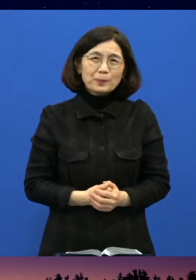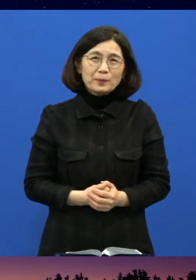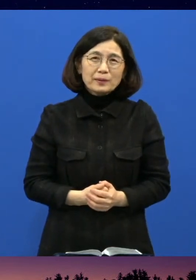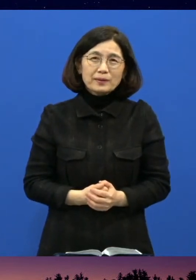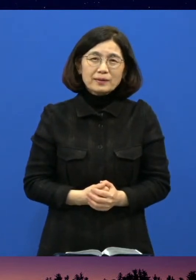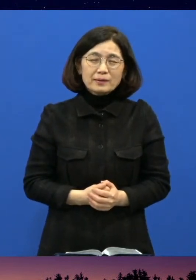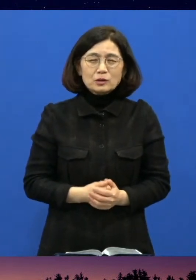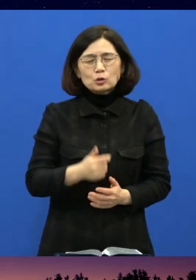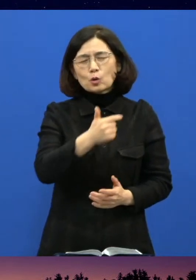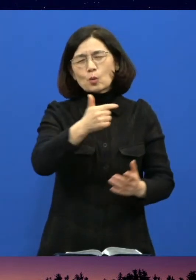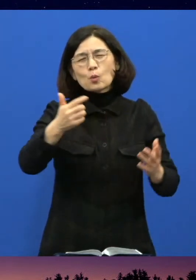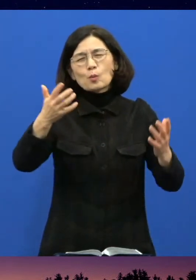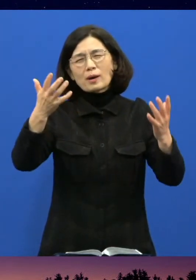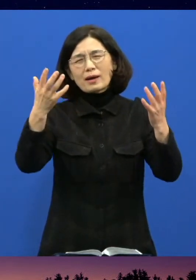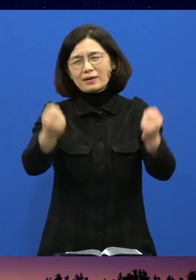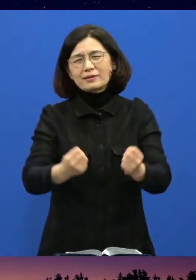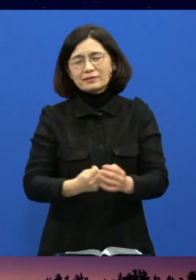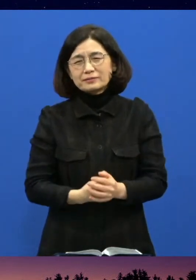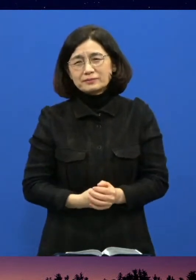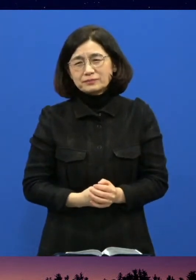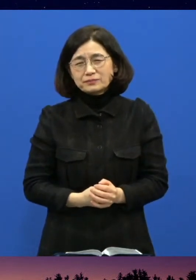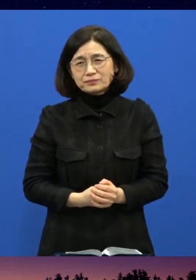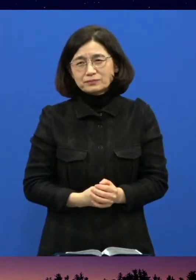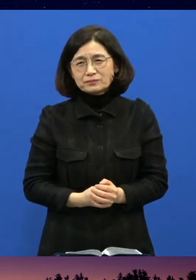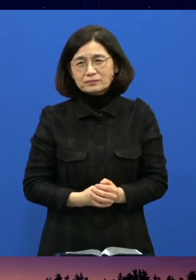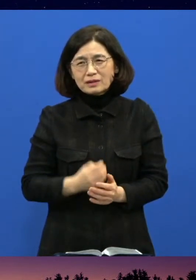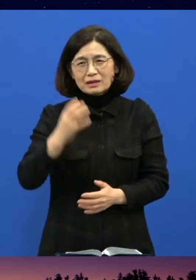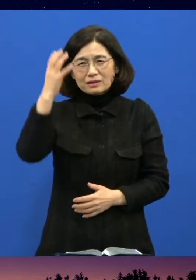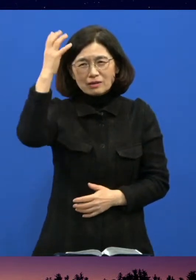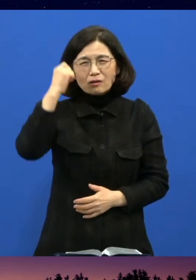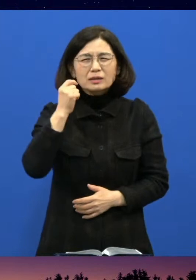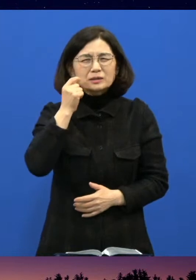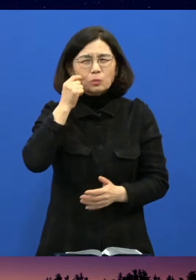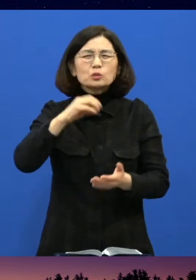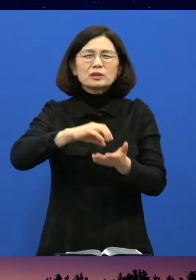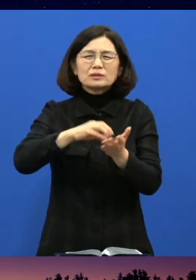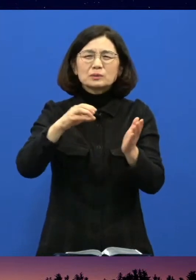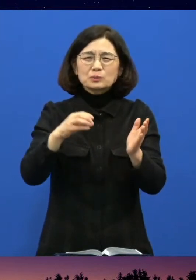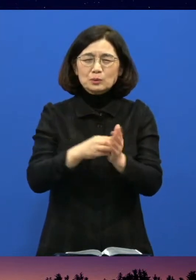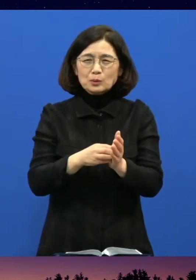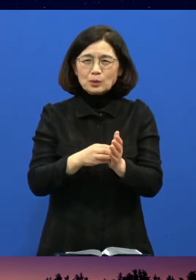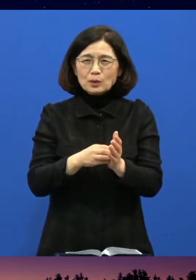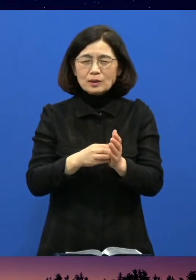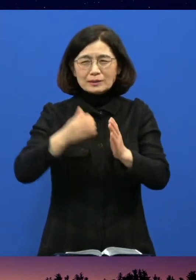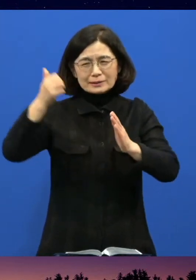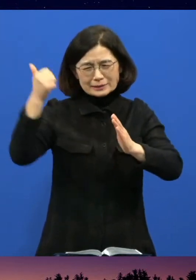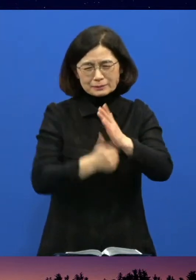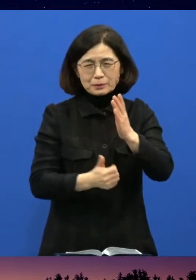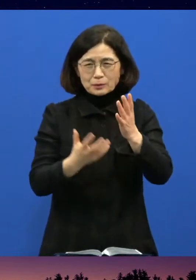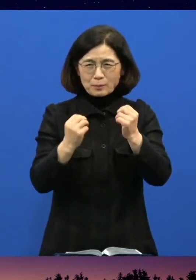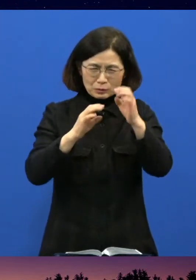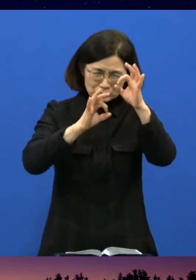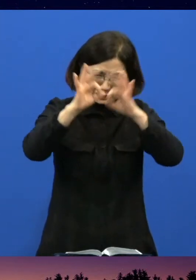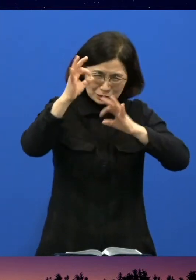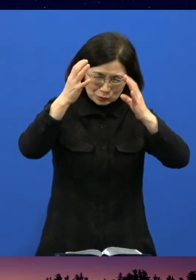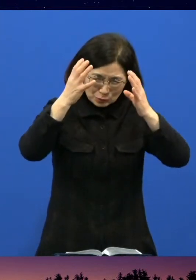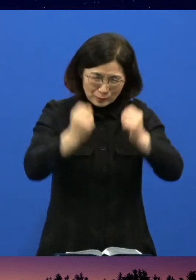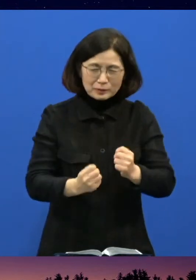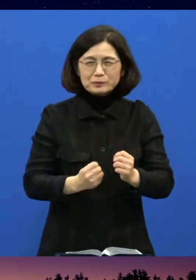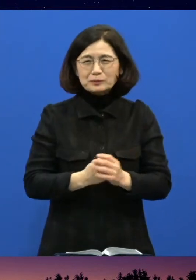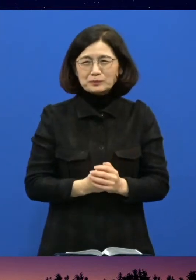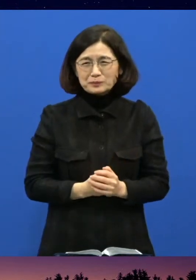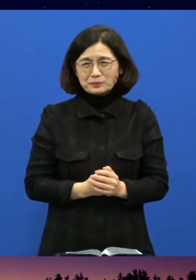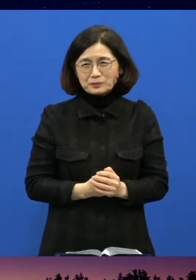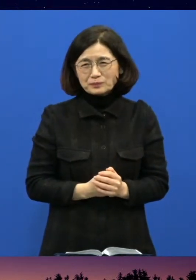너무 많아서 기억조차 하지 못해요. 실패를 기록하다가